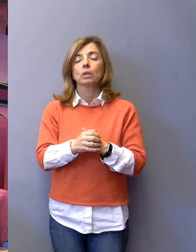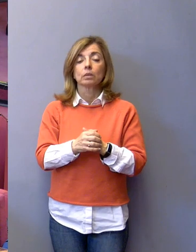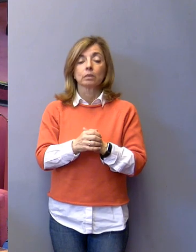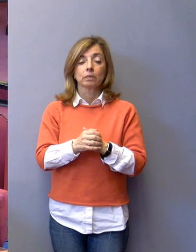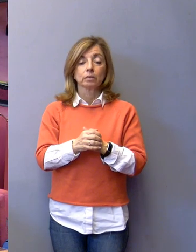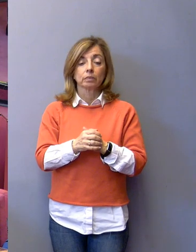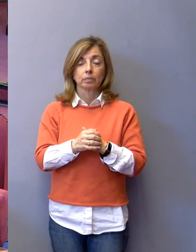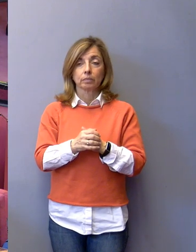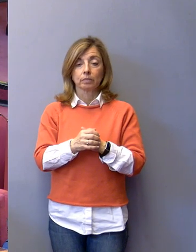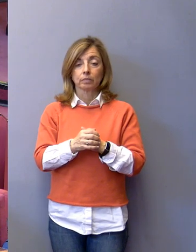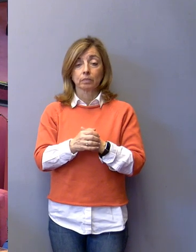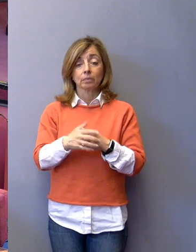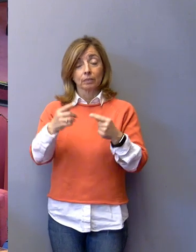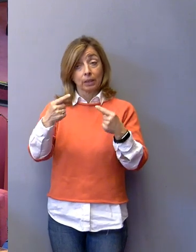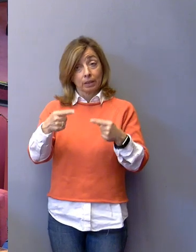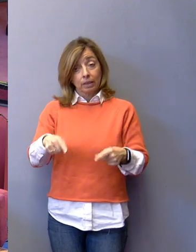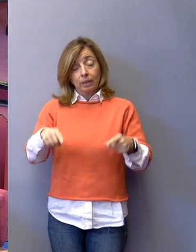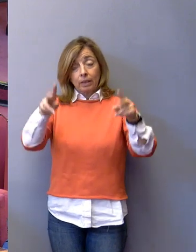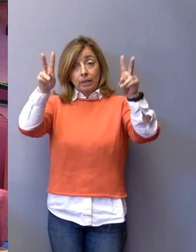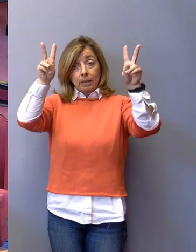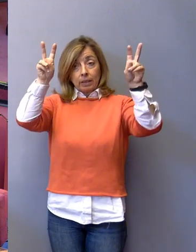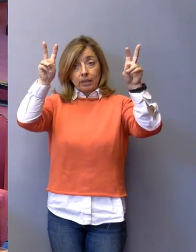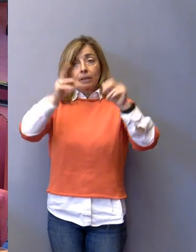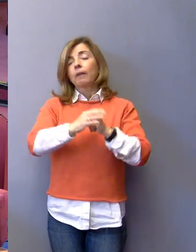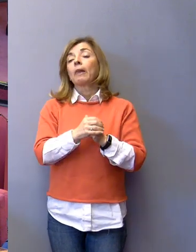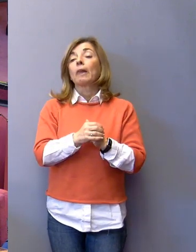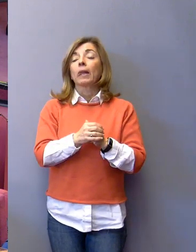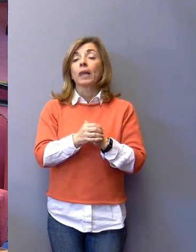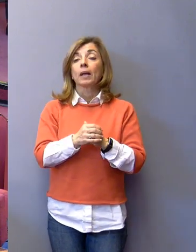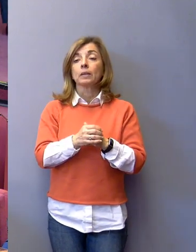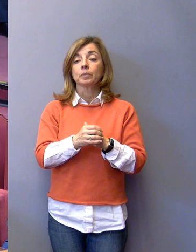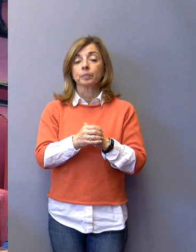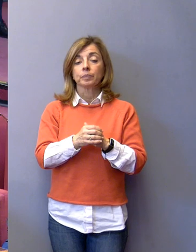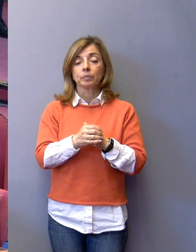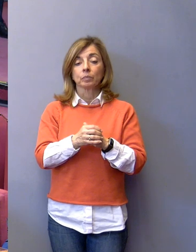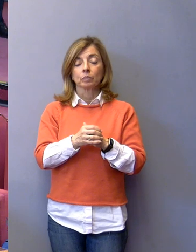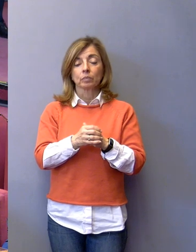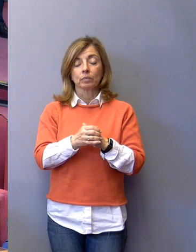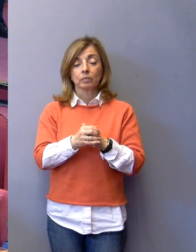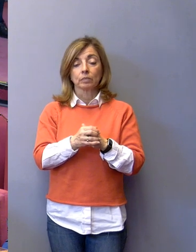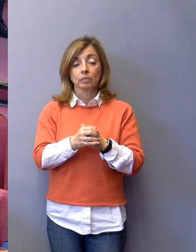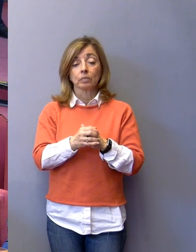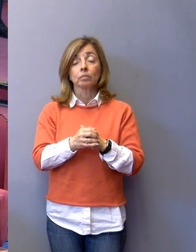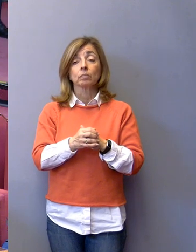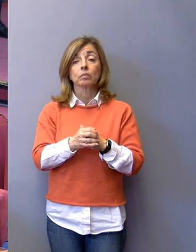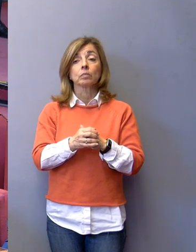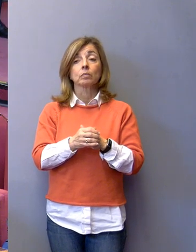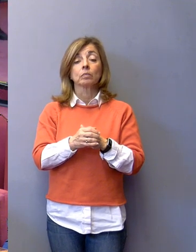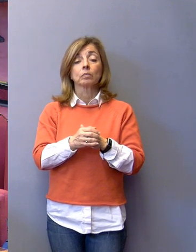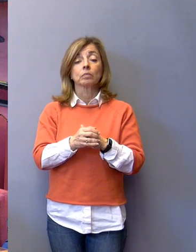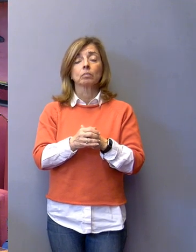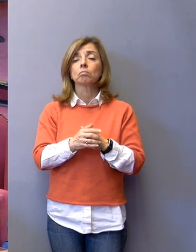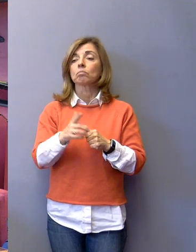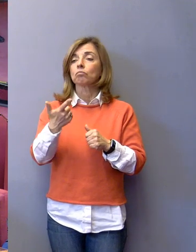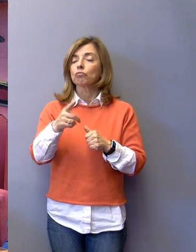quindi su questo tema tenuto conto che in questo modo Appunto non si fa riferimento e non c'è alcun riferimento